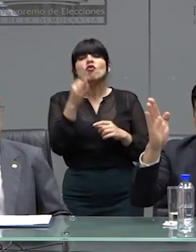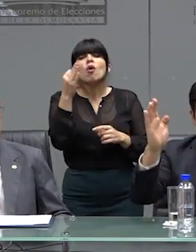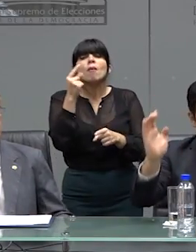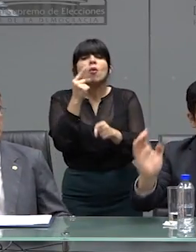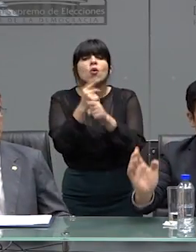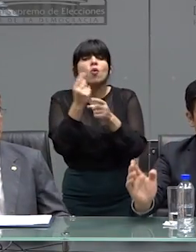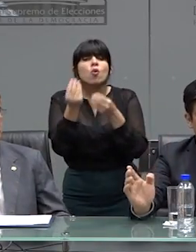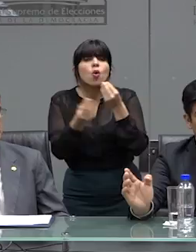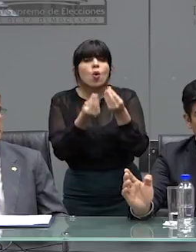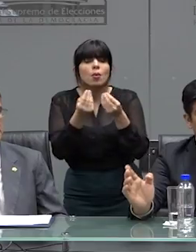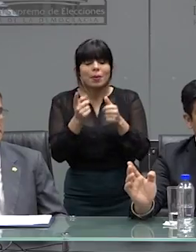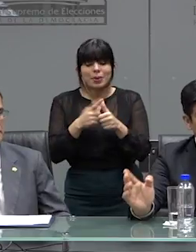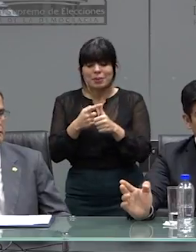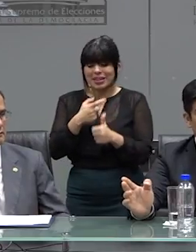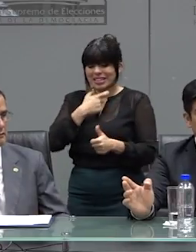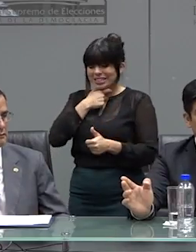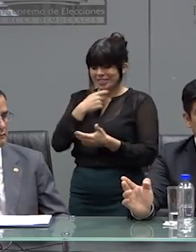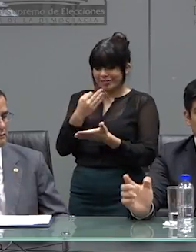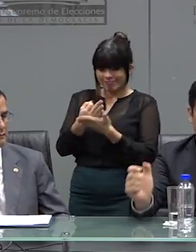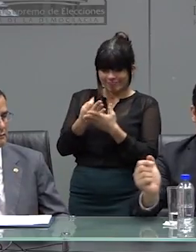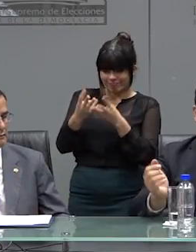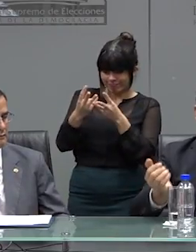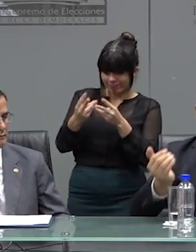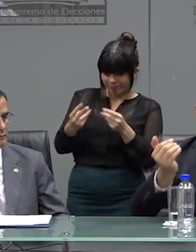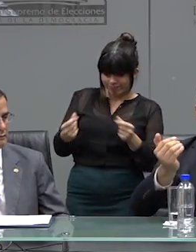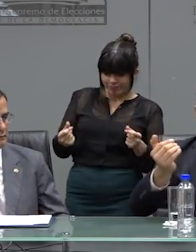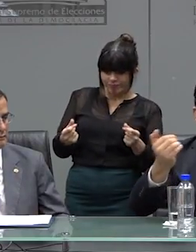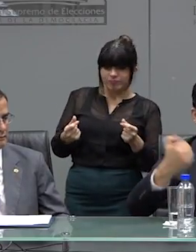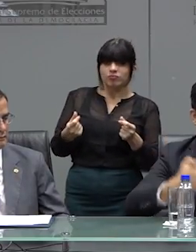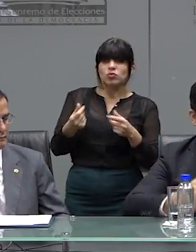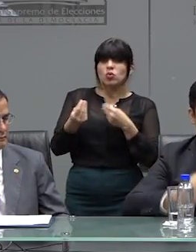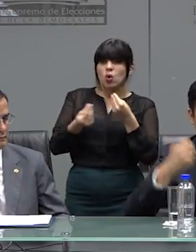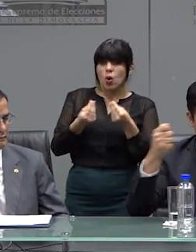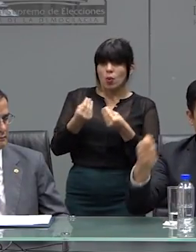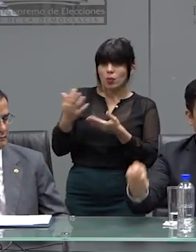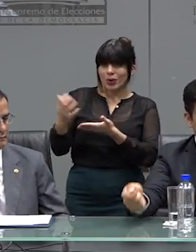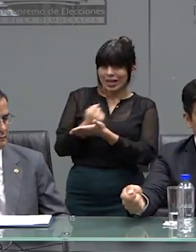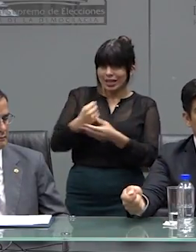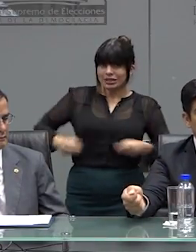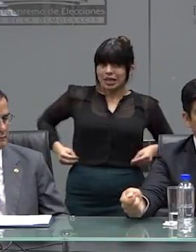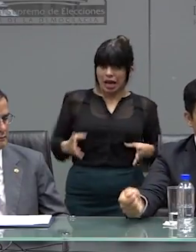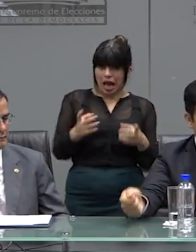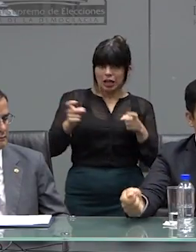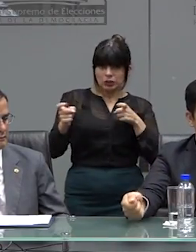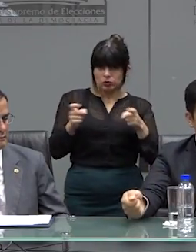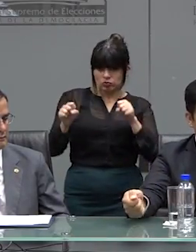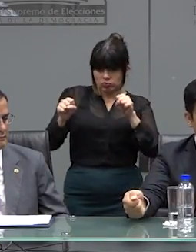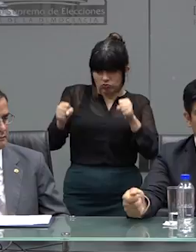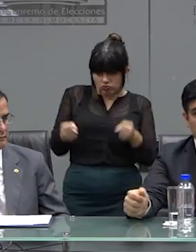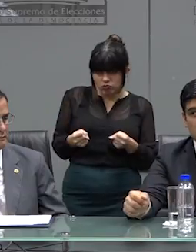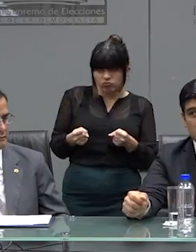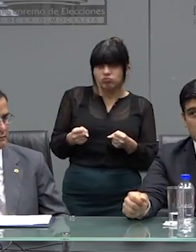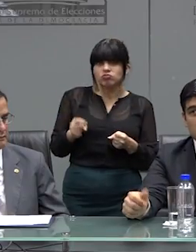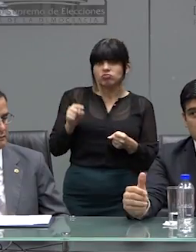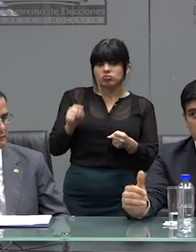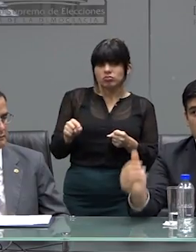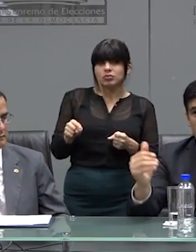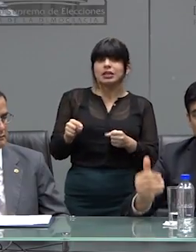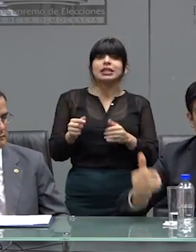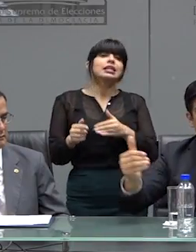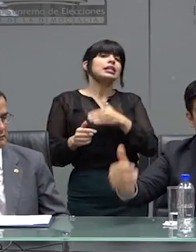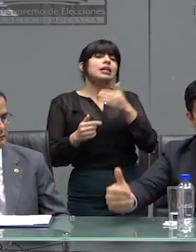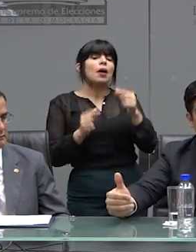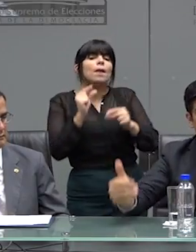es resolviendo el déficit, como lo hemos planteado, con medidas tanto en el ingreso como en el gasto y su contención,